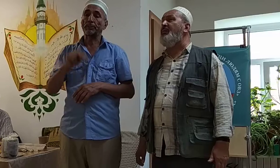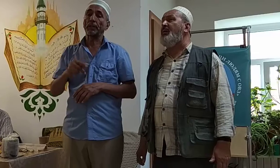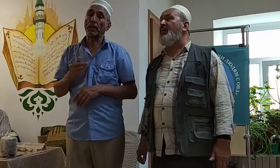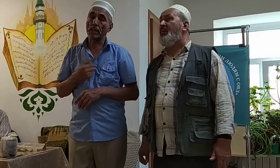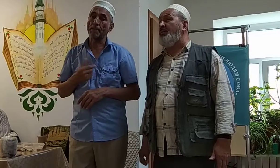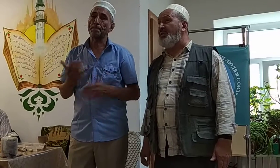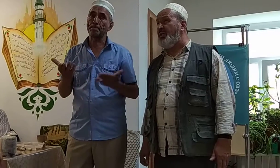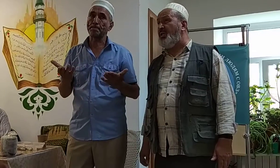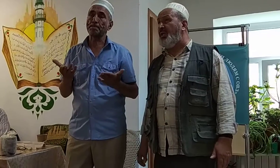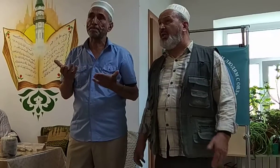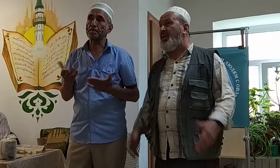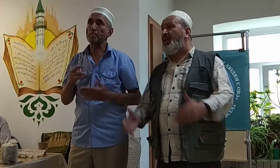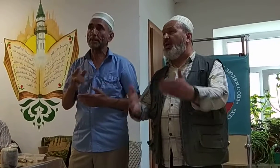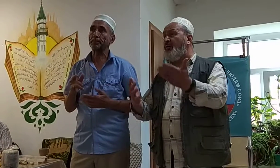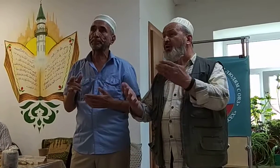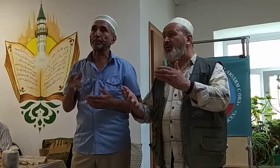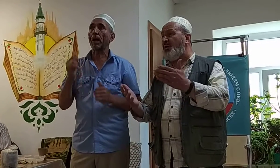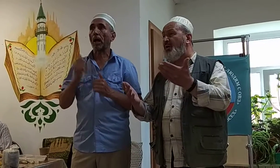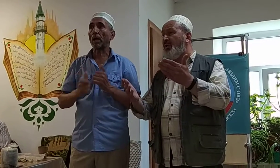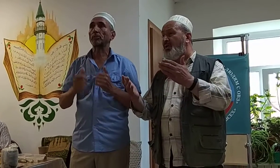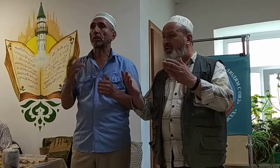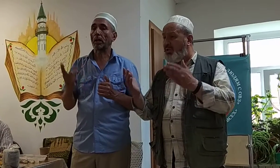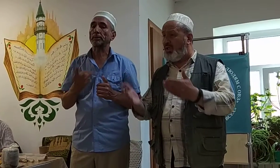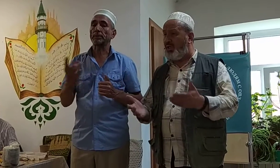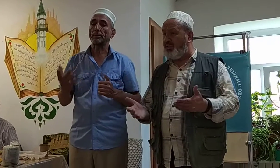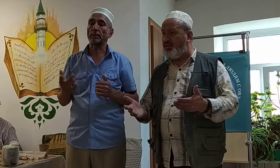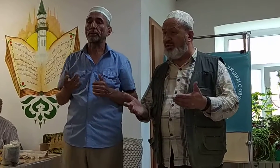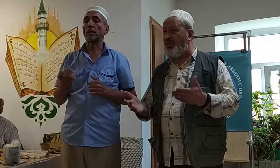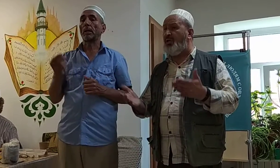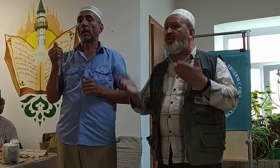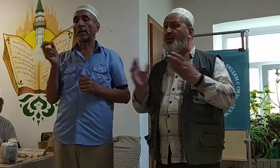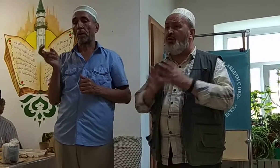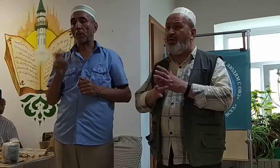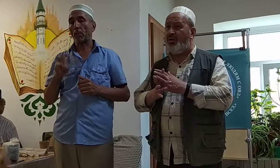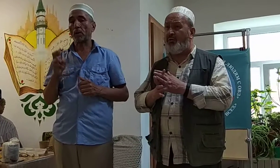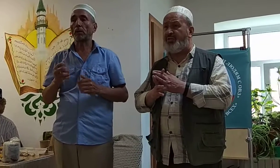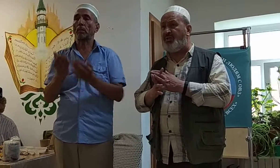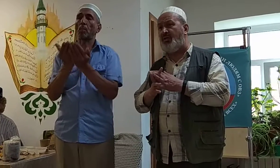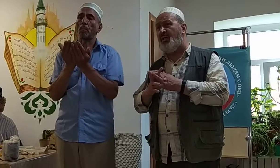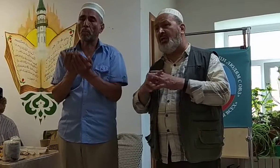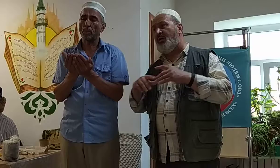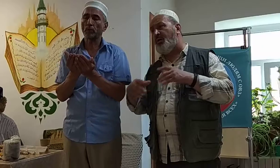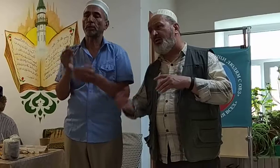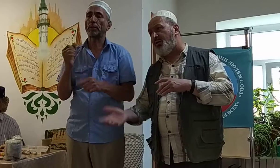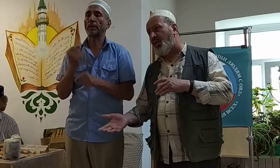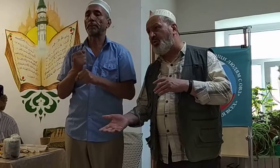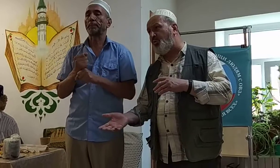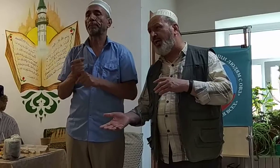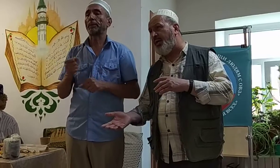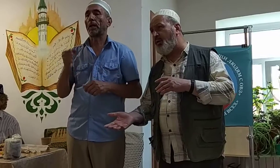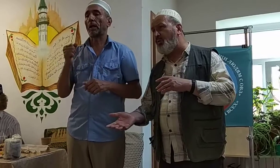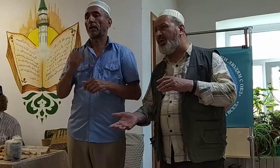bana deyip, biz dedi, her vakitte de, gilgen sayın, dua kılavuzunda,